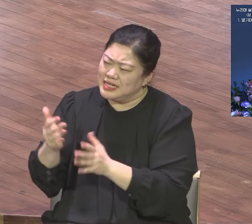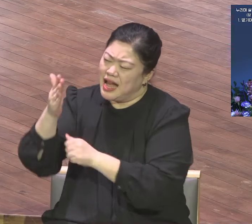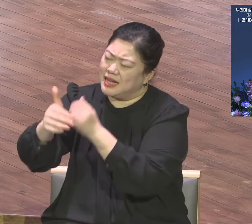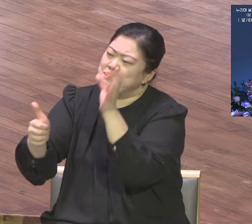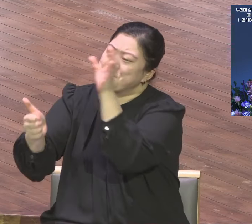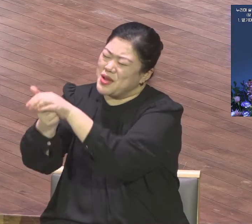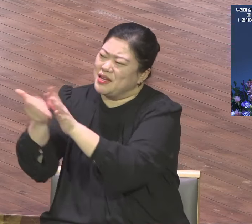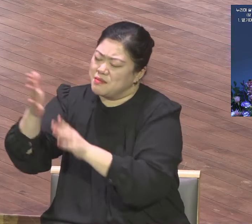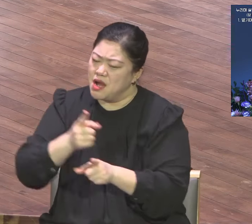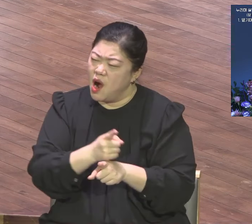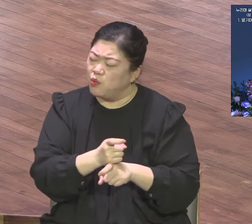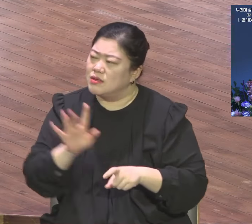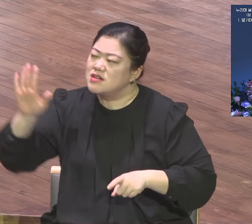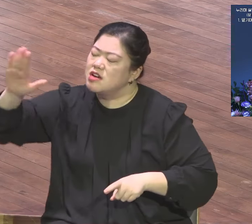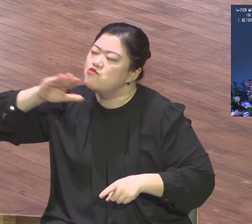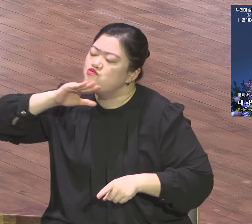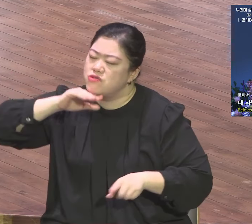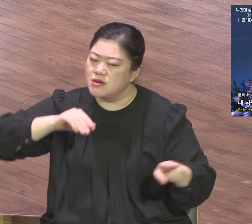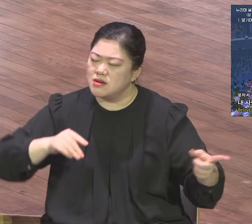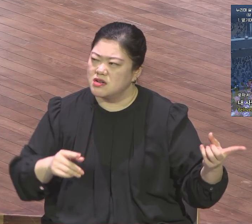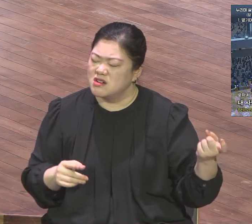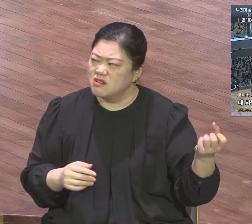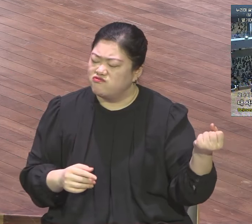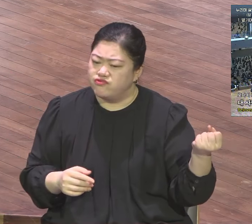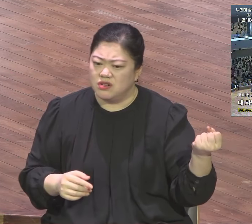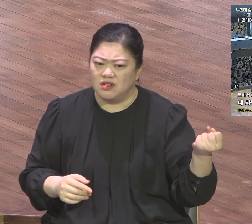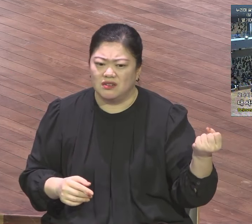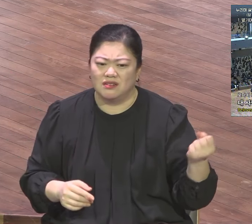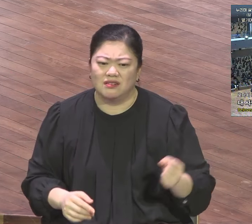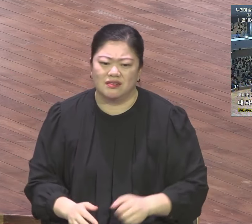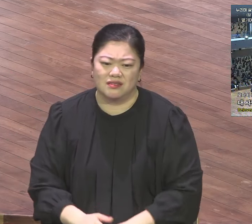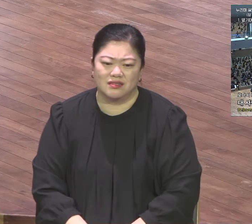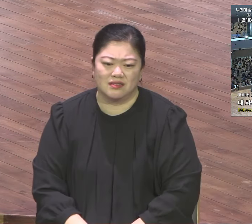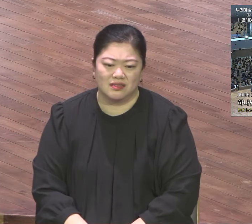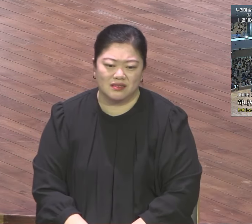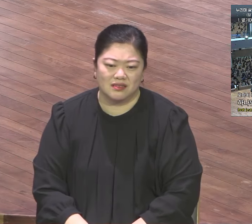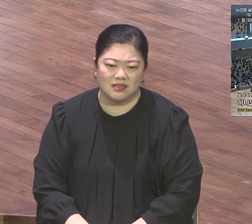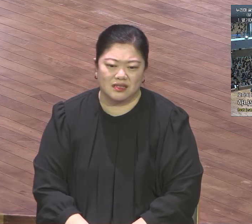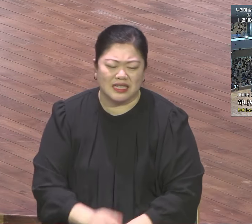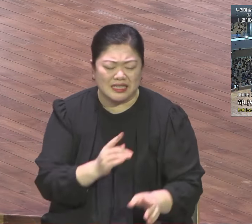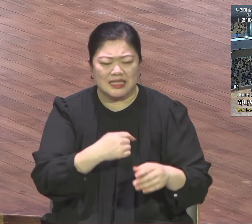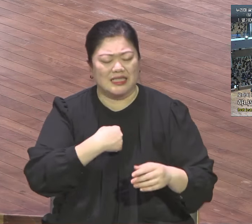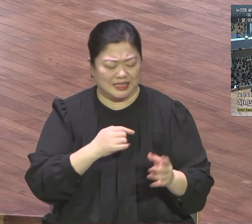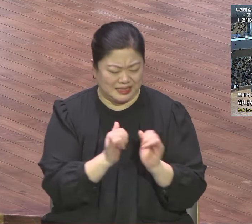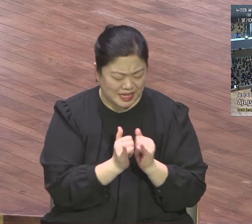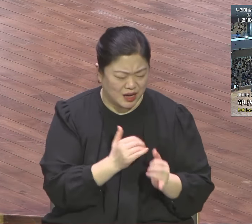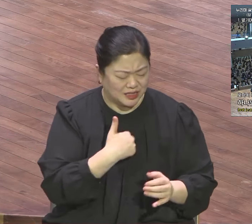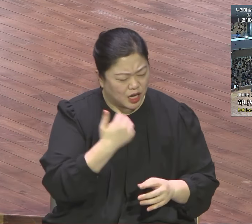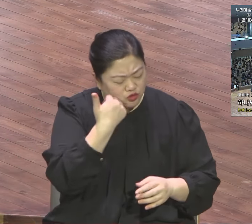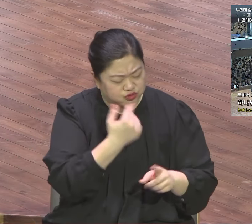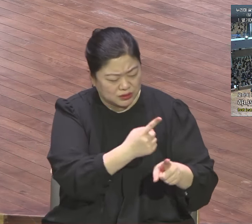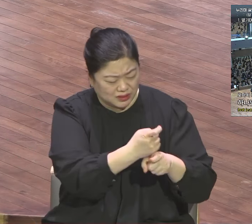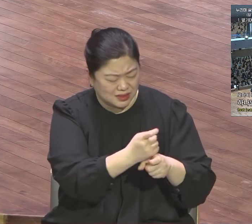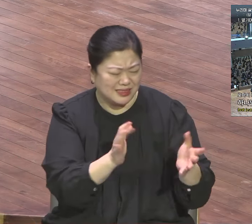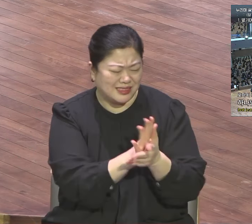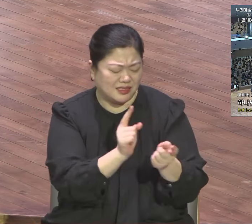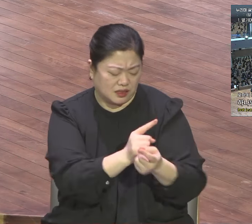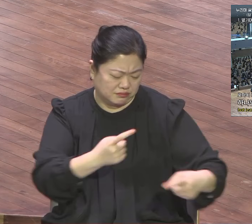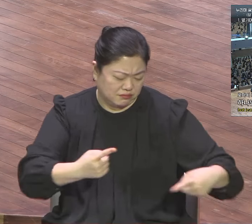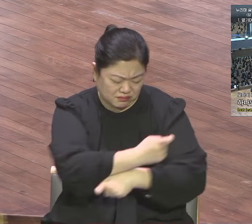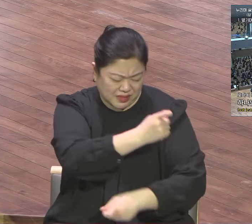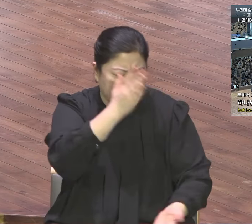로마서 12장 19절에 보면 내 사랑하는 자들아 너희가 친히 원수를 갚지 말고 하나님의 진노하심에